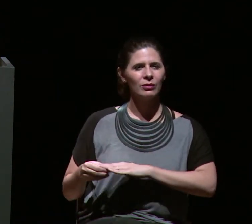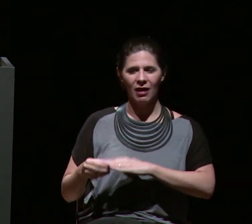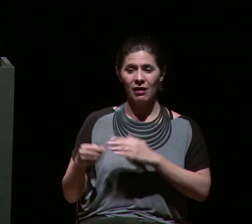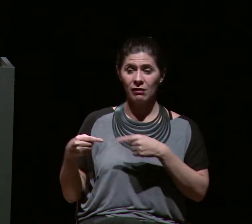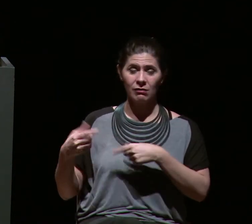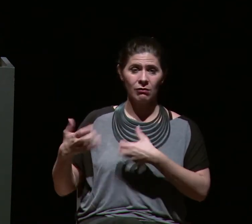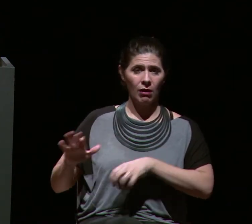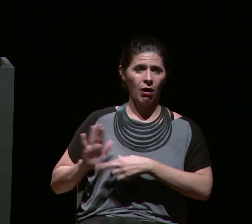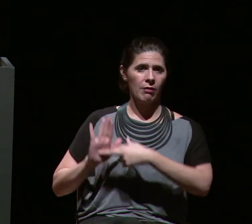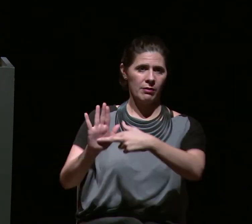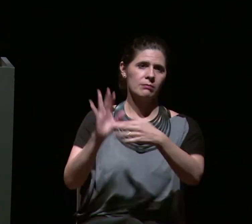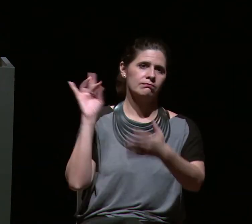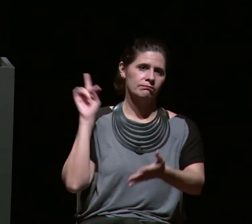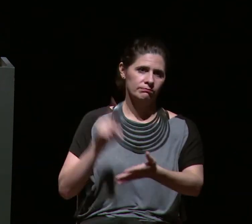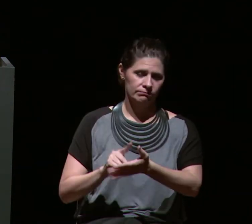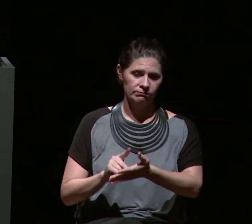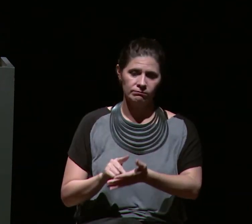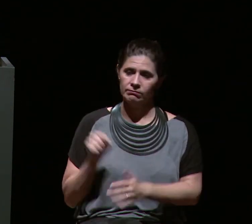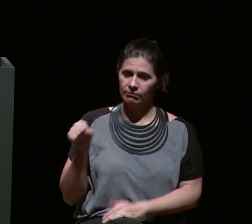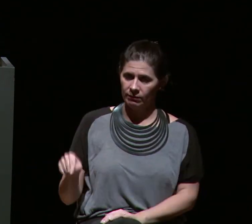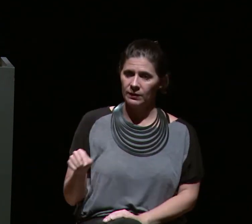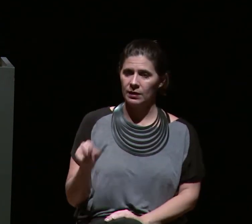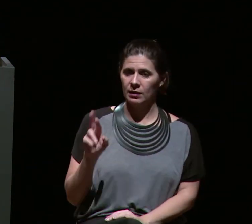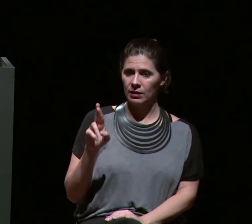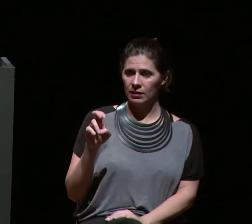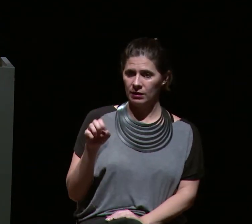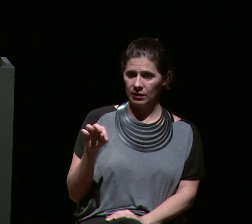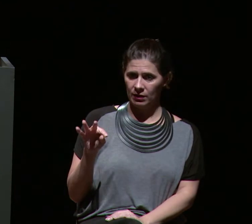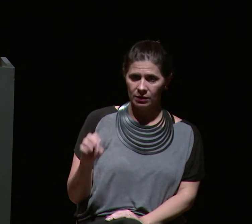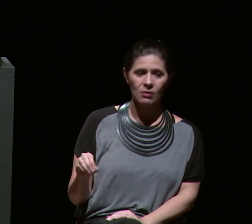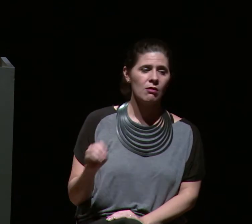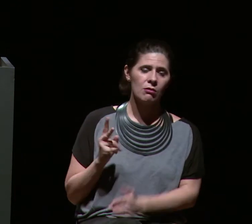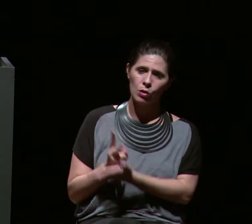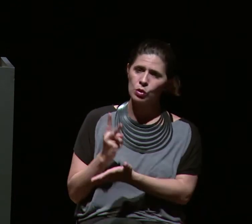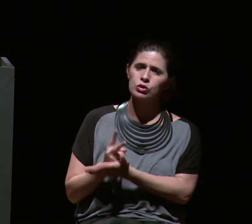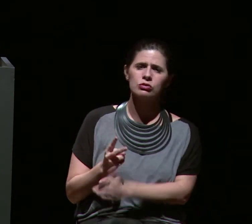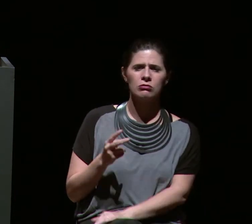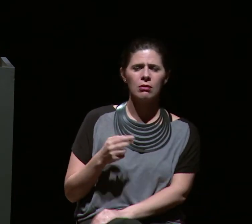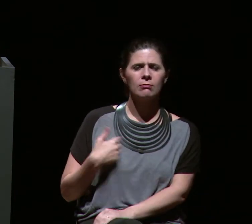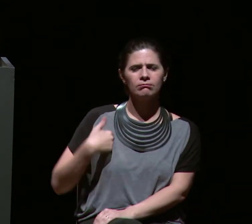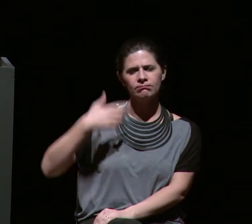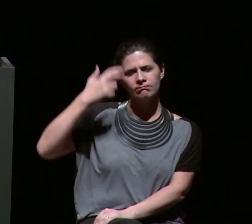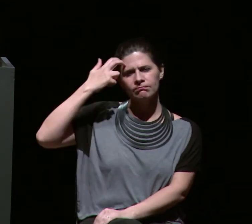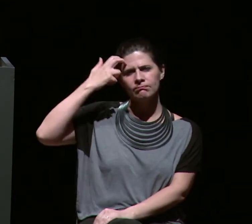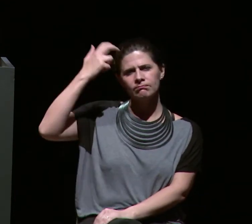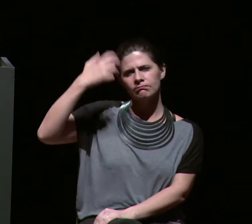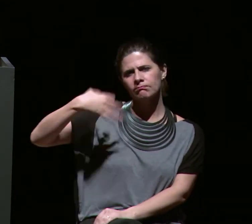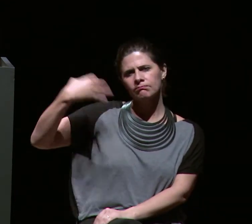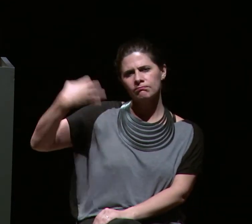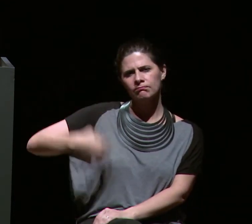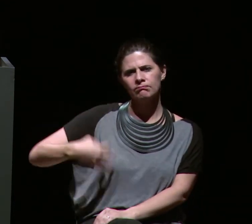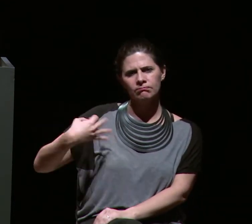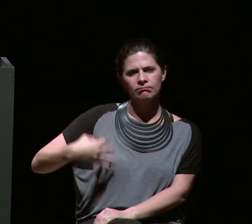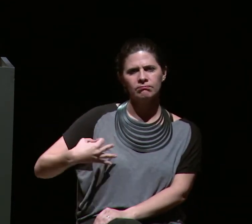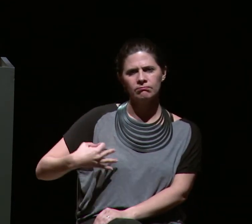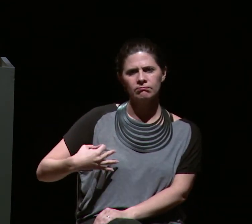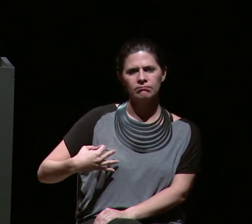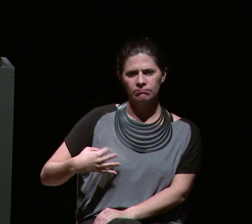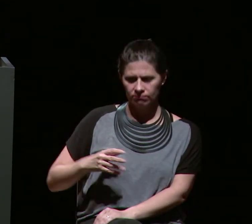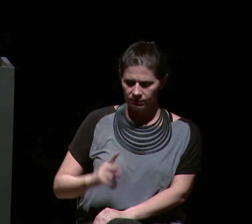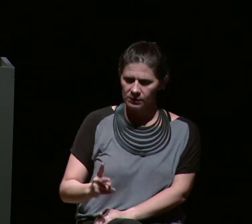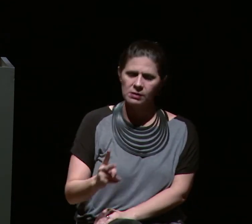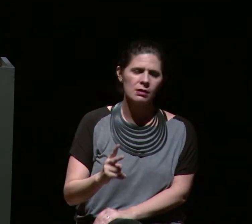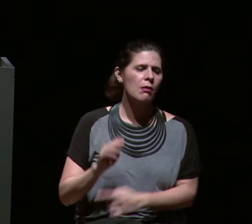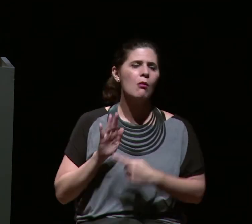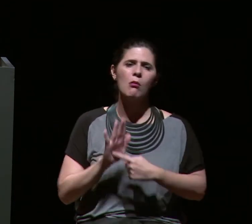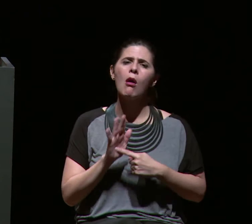populações. Cabe ressaltar que Renato Araújo mantém a honestidade intelectual capaz de honrar este título, apresentando desta forma todas as